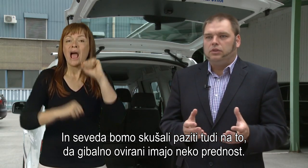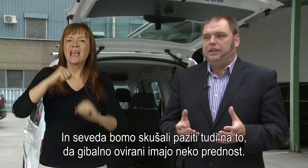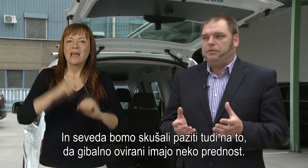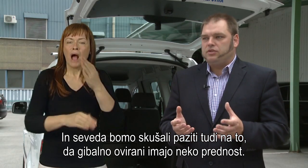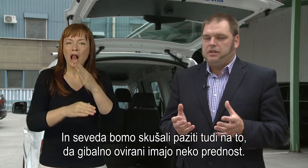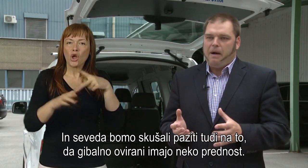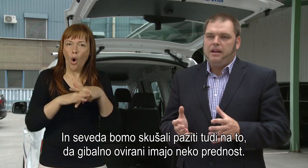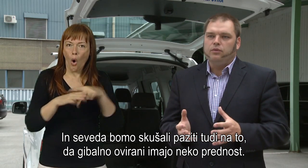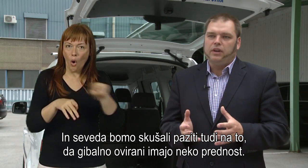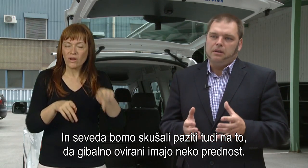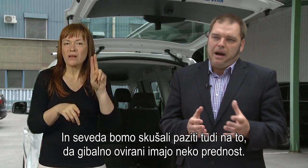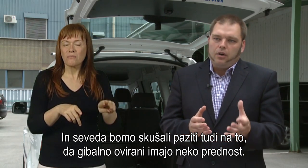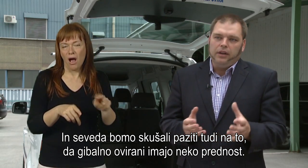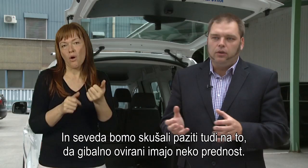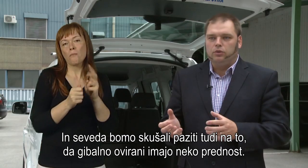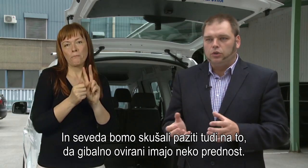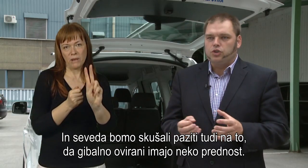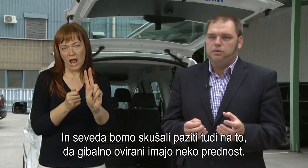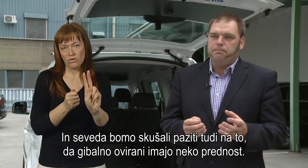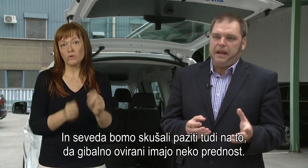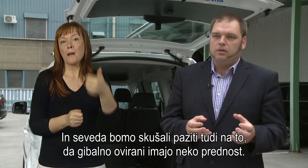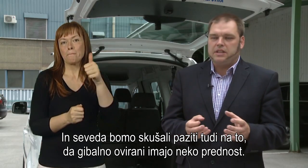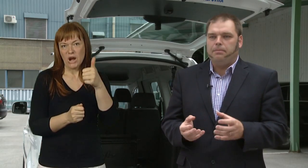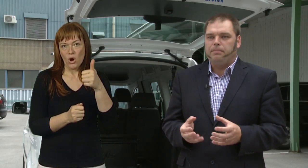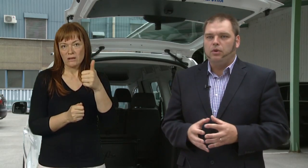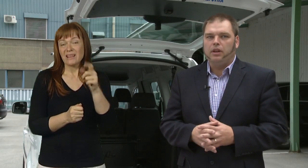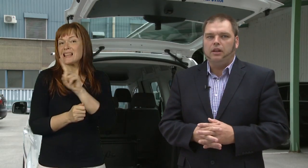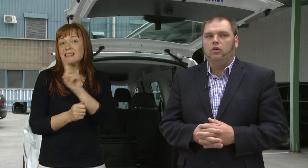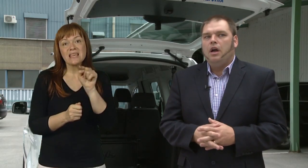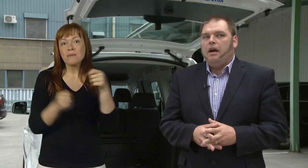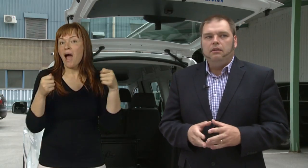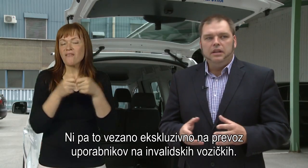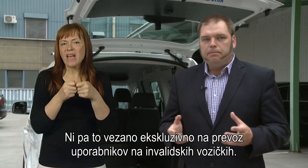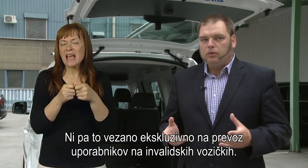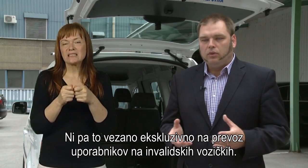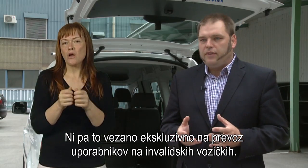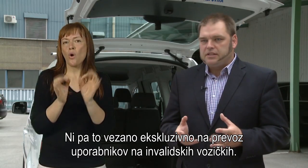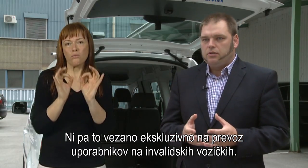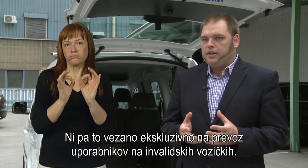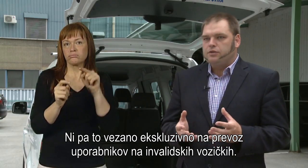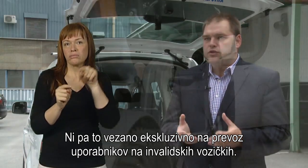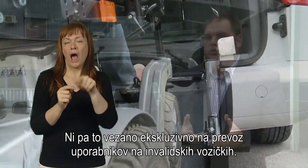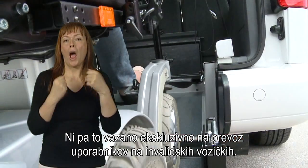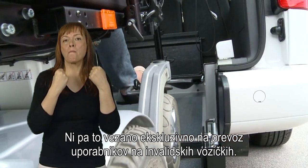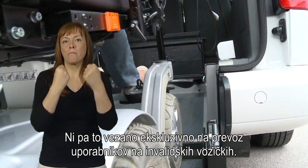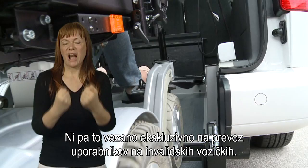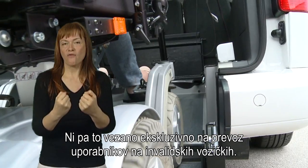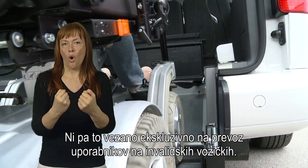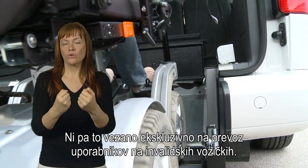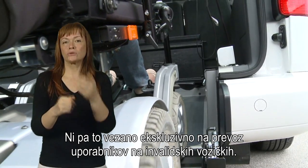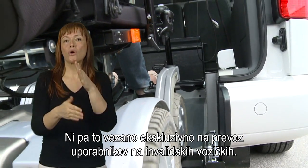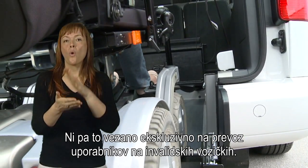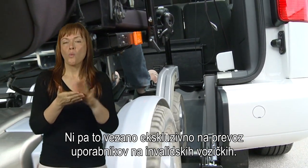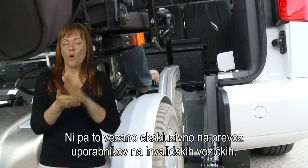paziti na to, da pač gibalni ovirani imajo neko določeno prednost ali pa prioriteto, ni pa to vezano ekskluzivno